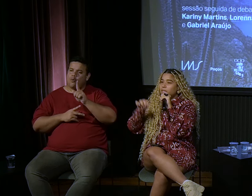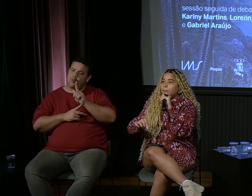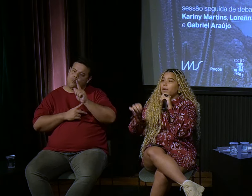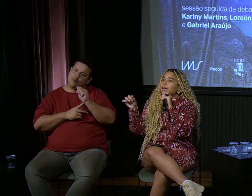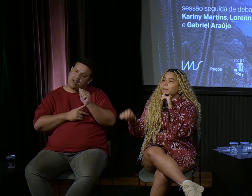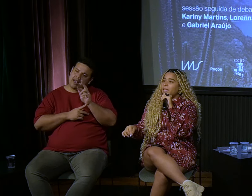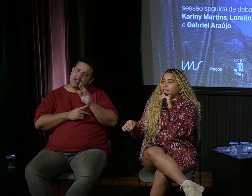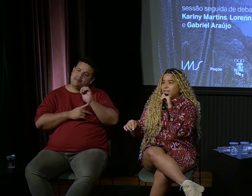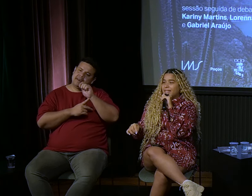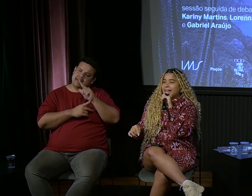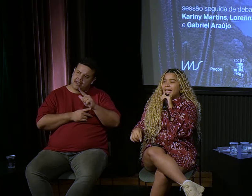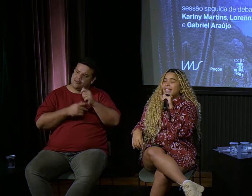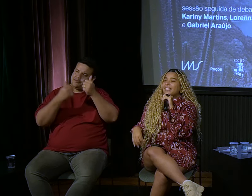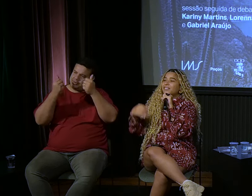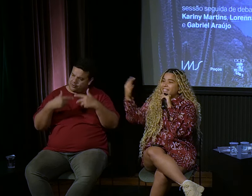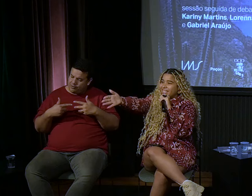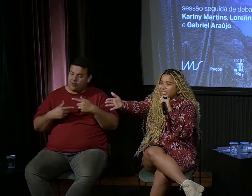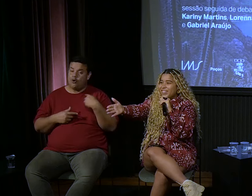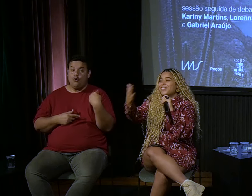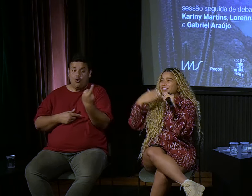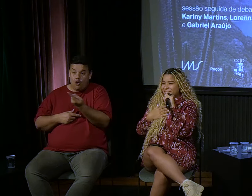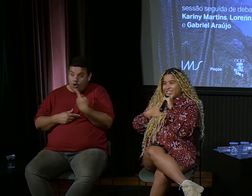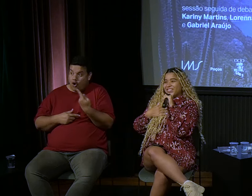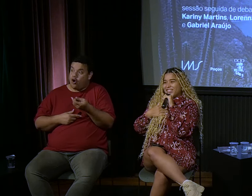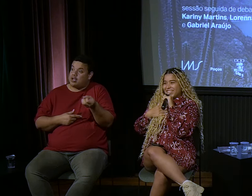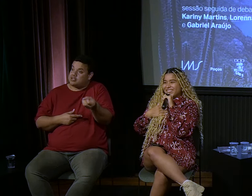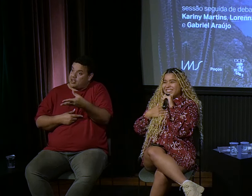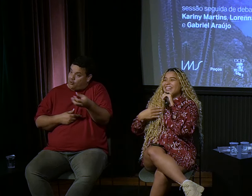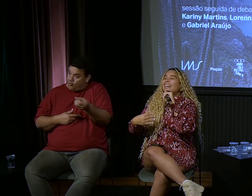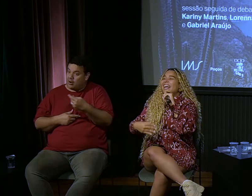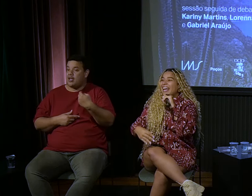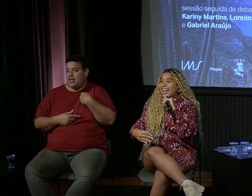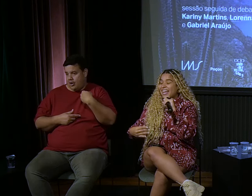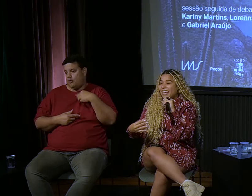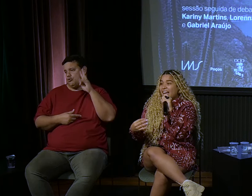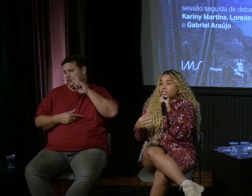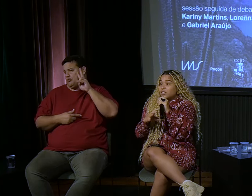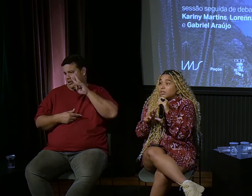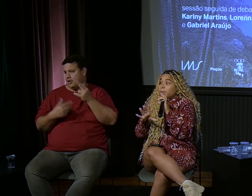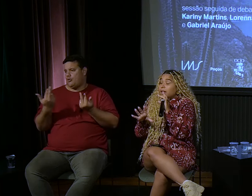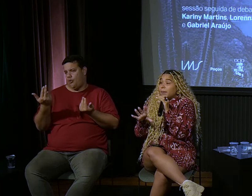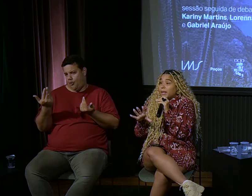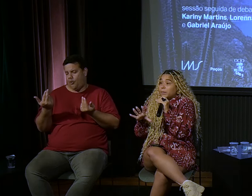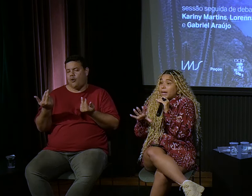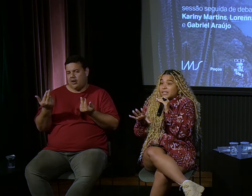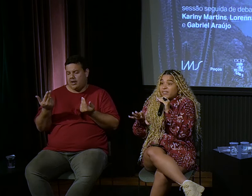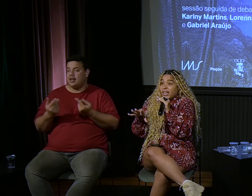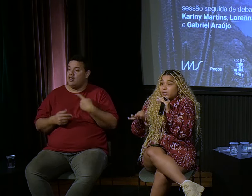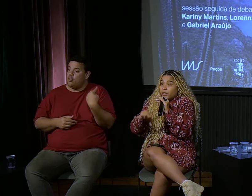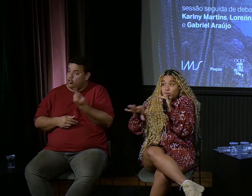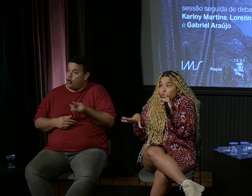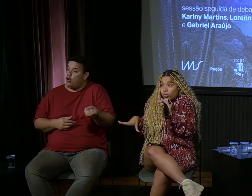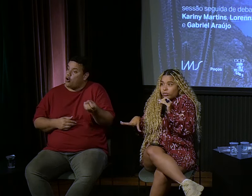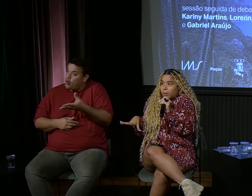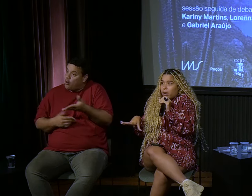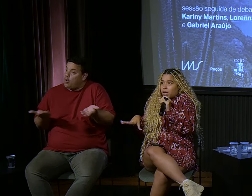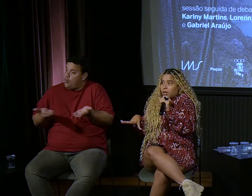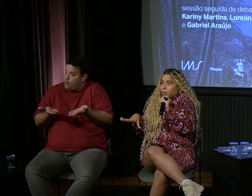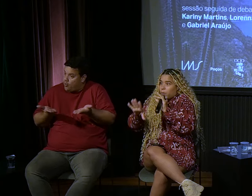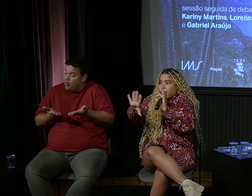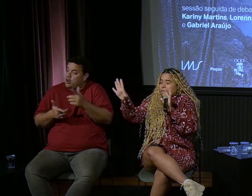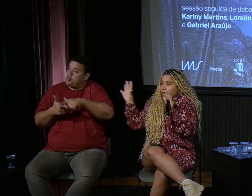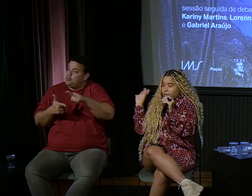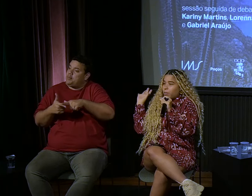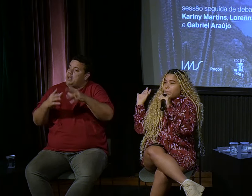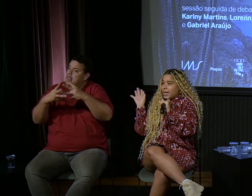gente, contemporaneamente, né? E você que é historiadora, eu também sou historiadora, a gente, contemporaneamente, parece que vai resolver tudo no